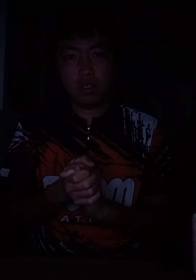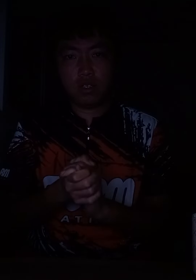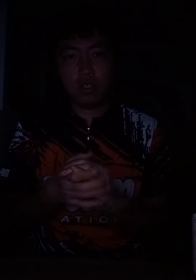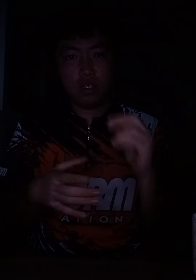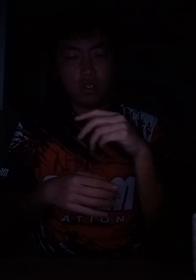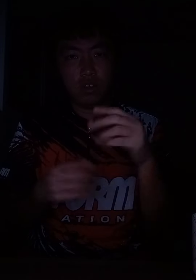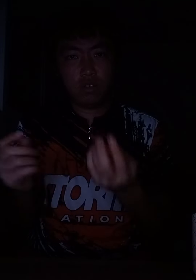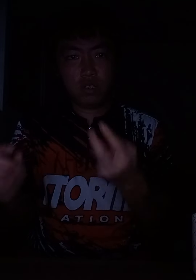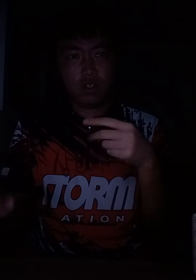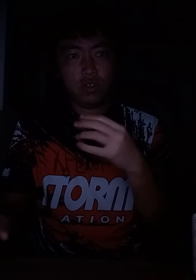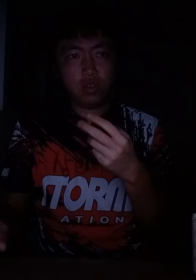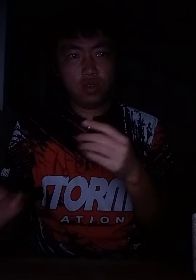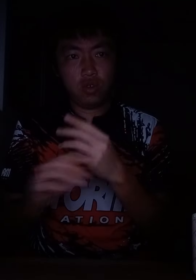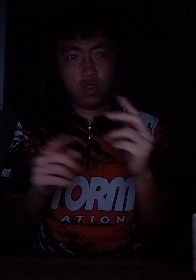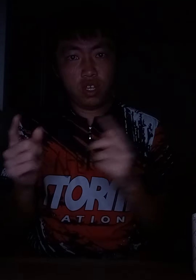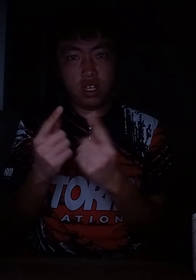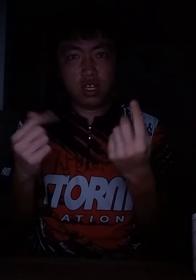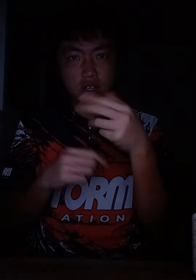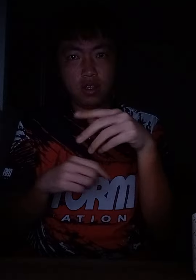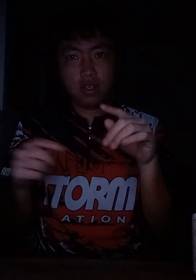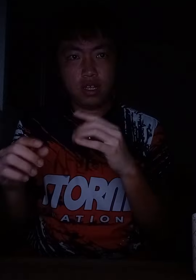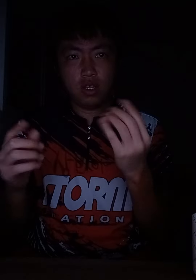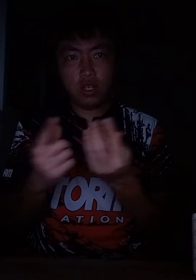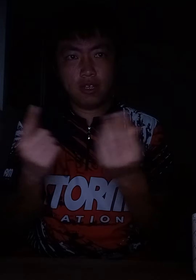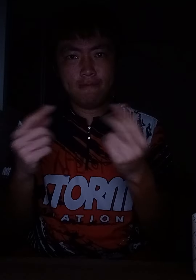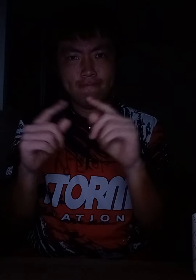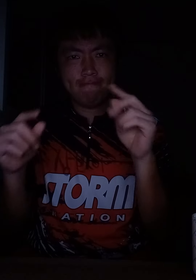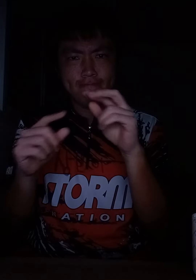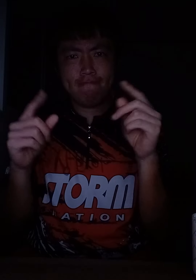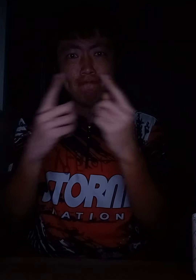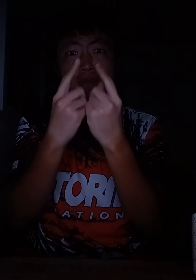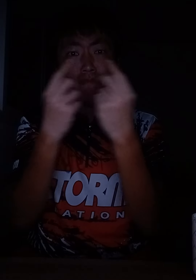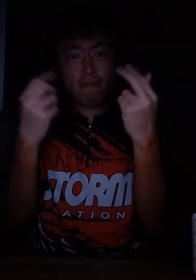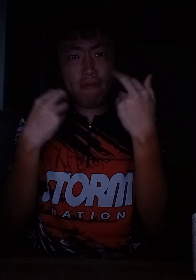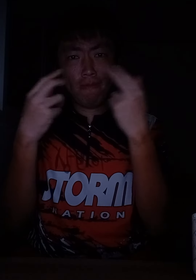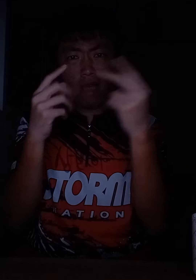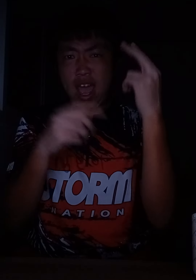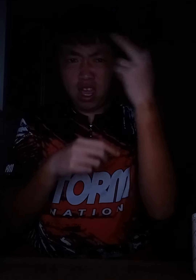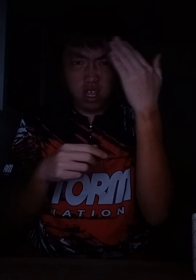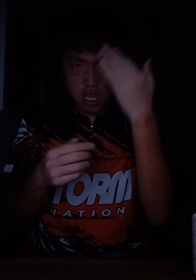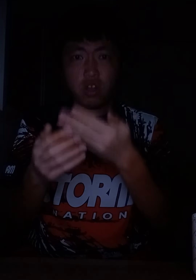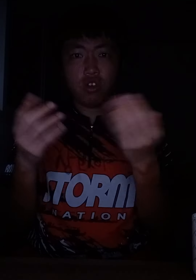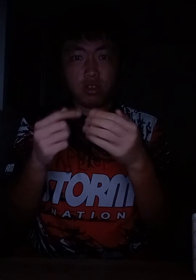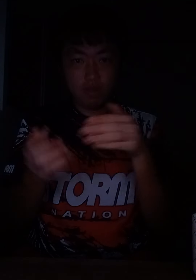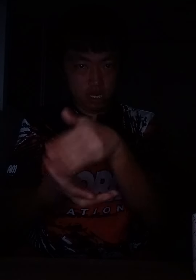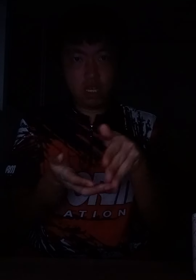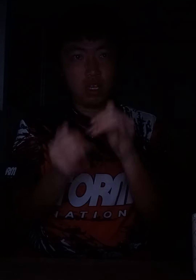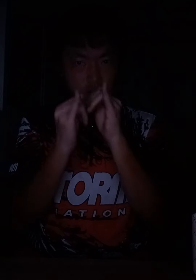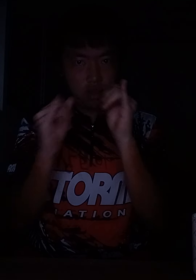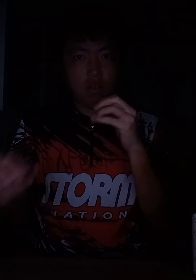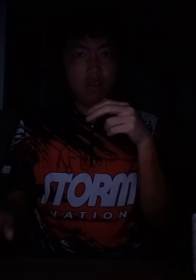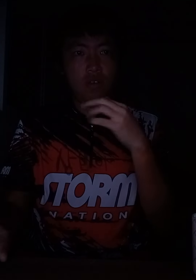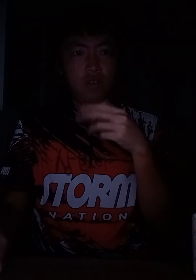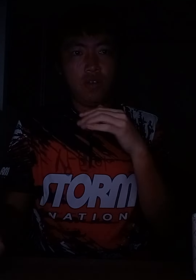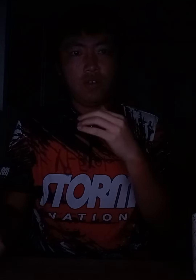경포대와 정동진 등 강릉 일대 해수욕장에서는 반드시 발열 체크를 한 뒤에 입장할 수 있습니다. 이상이 없다는